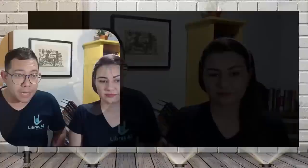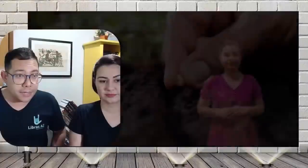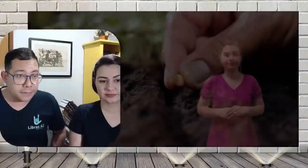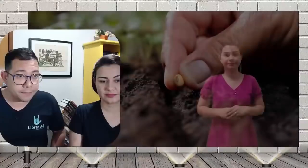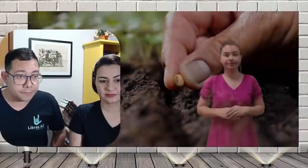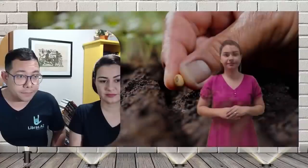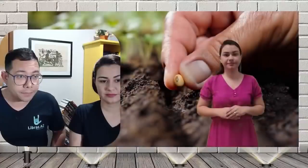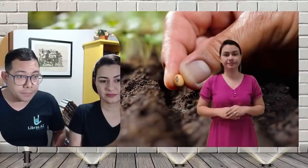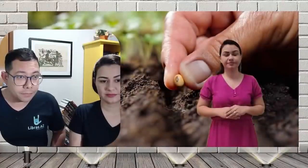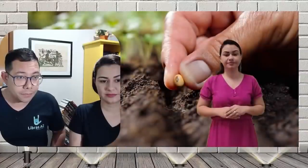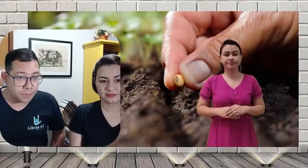hein?